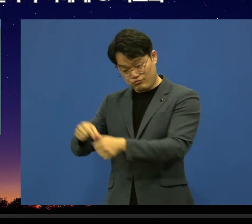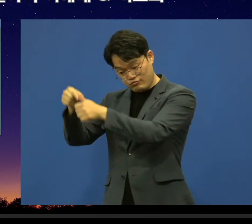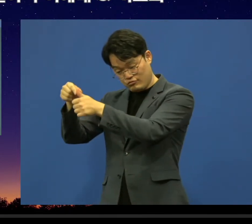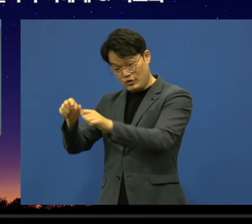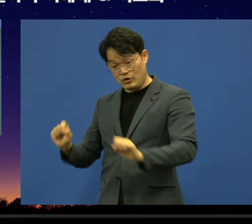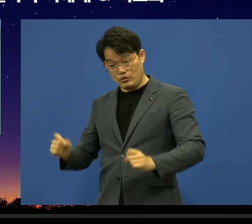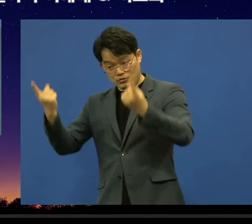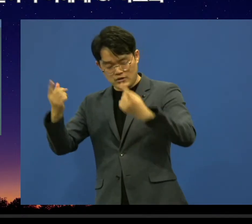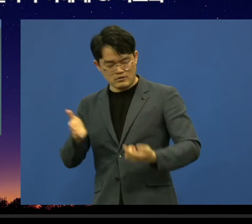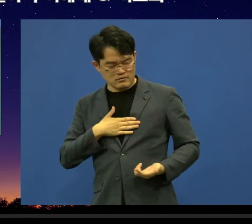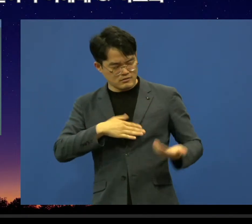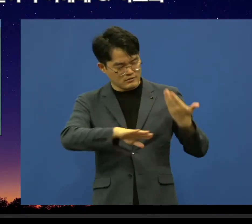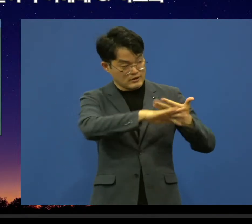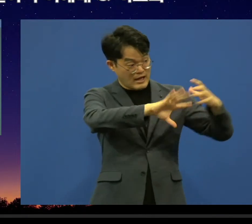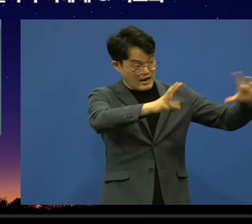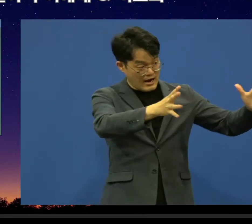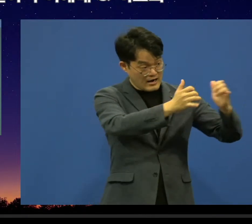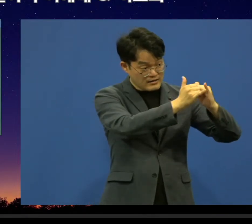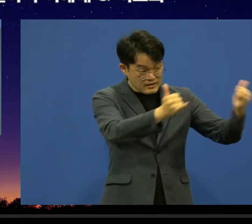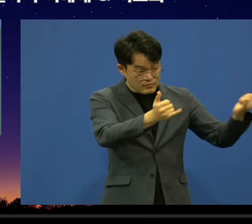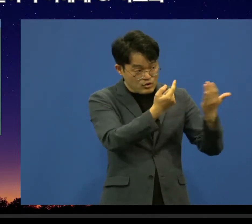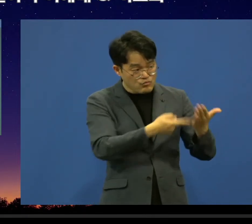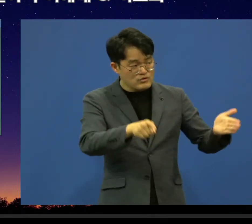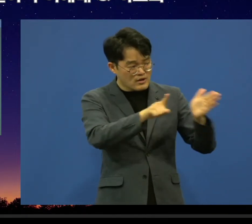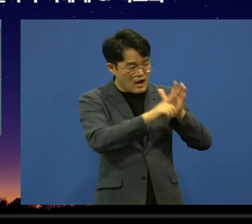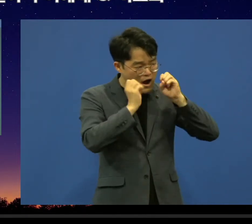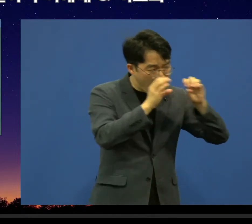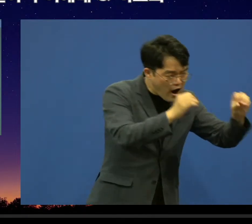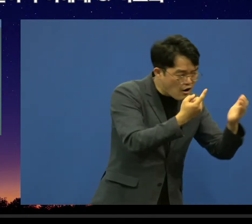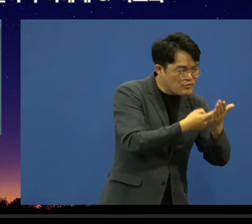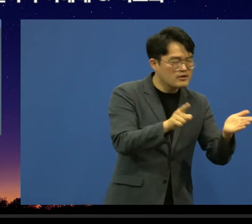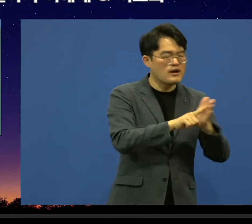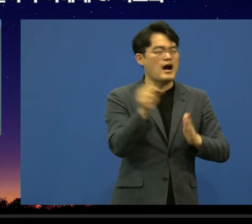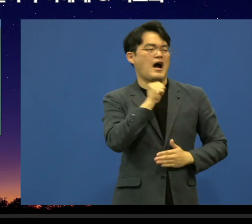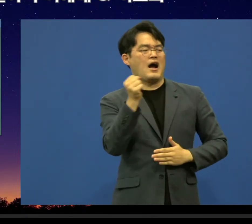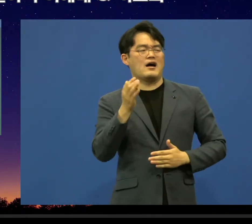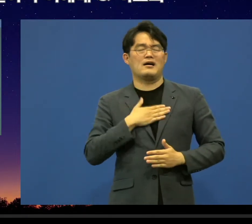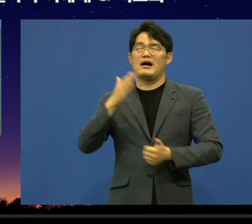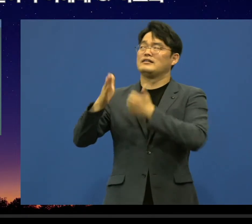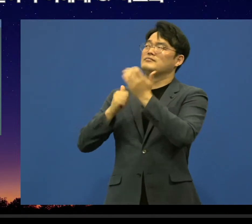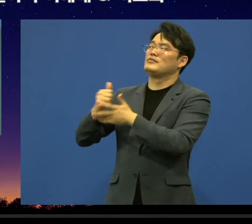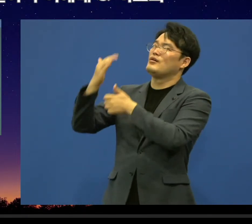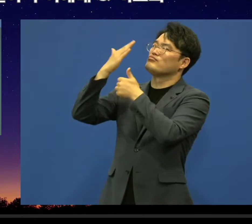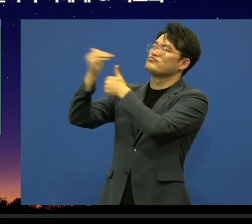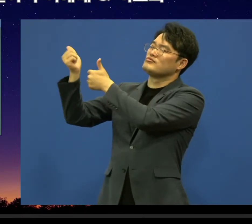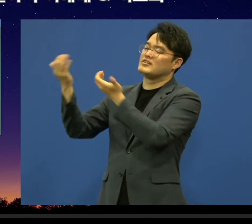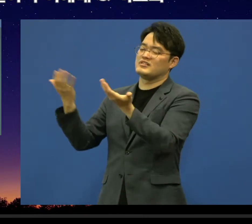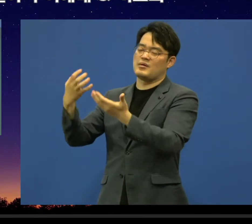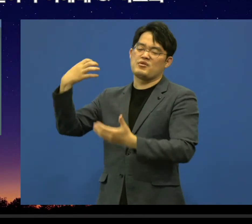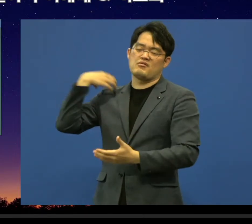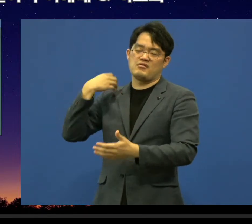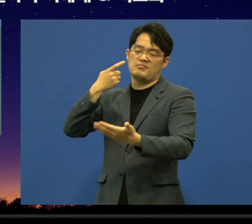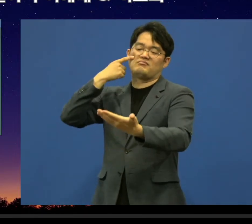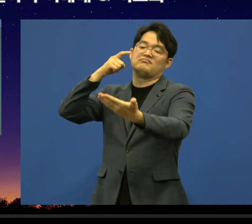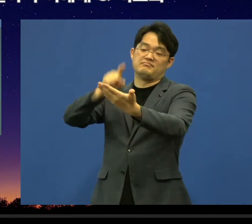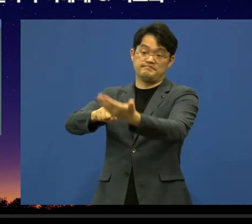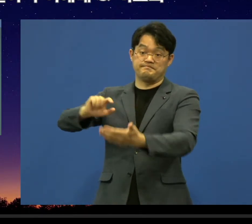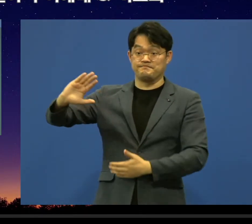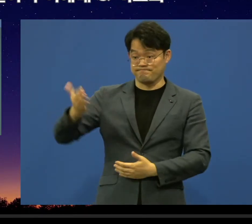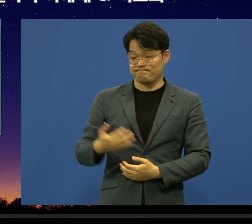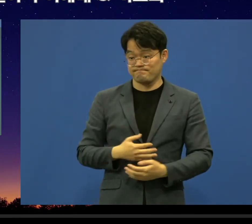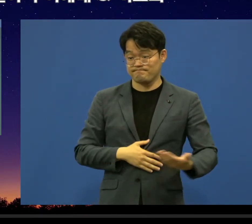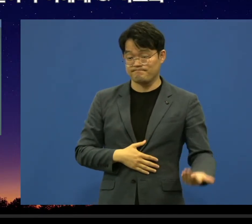알았어요. 이것 때문에 하나님이 나를 부르셨구나. 우리가 잘 아는 다니엘은